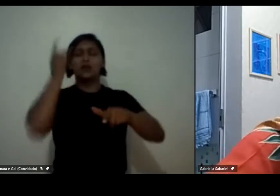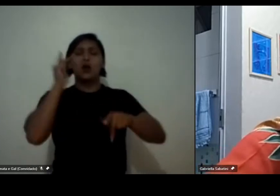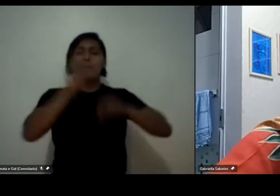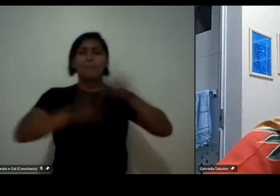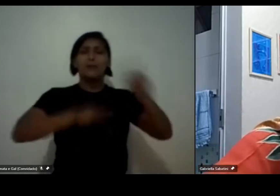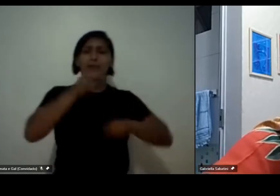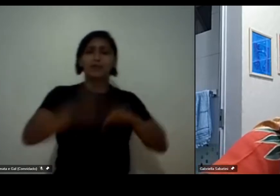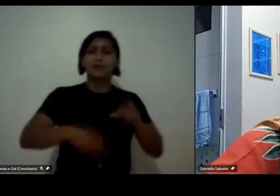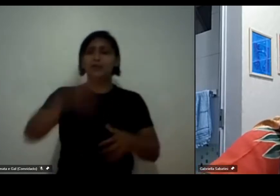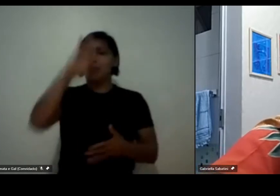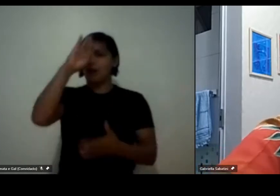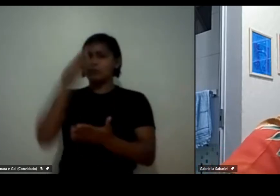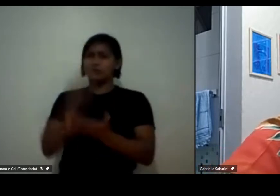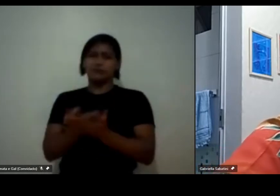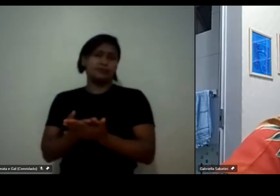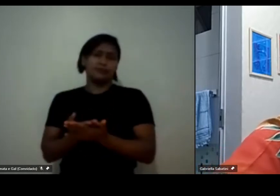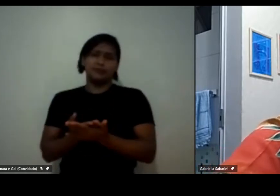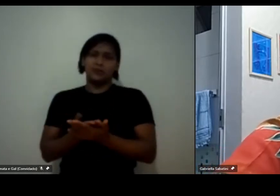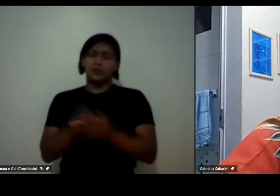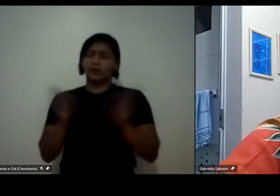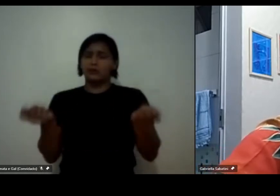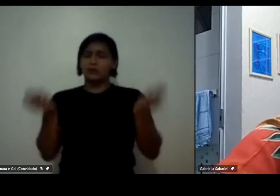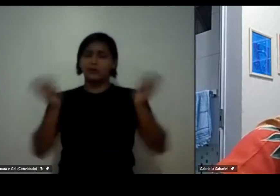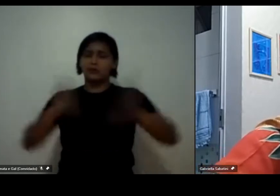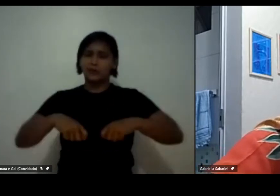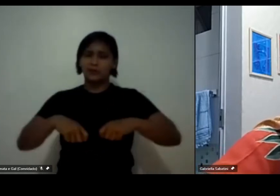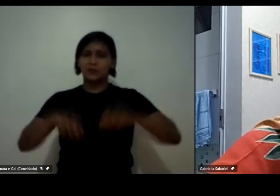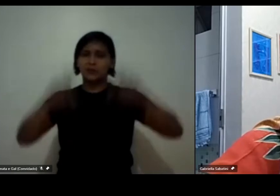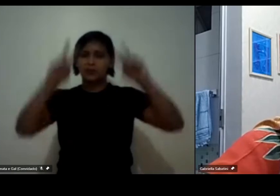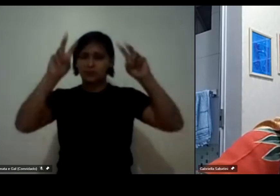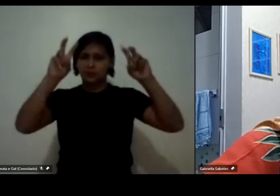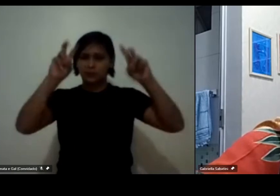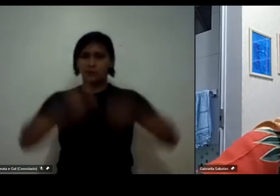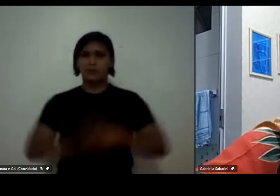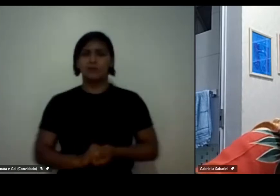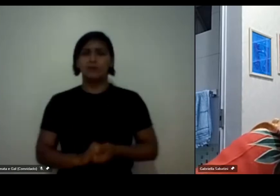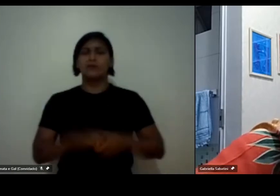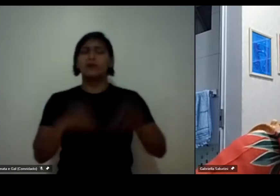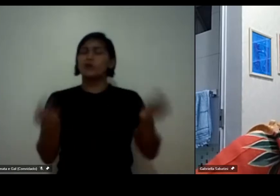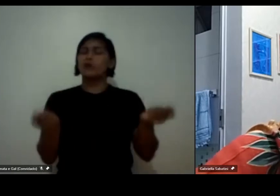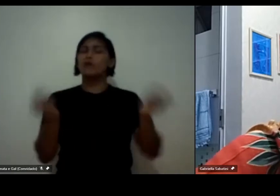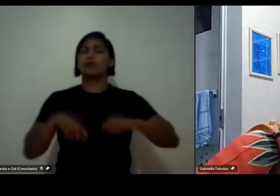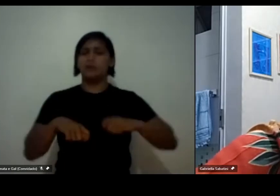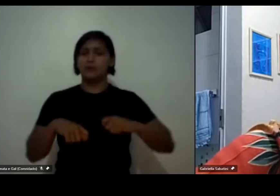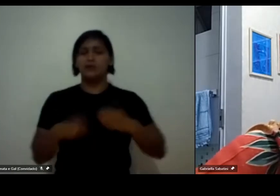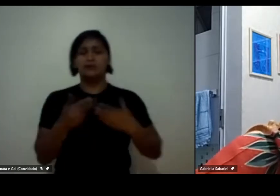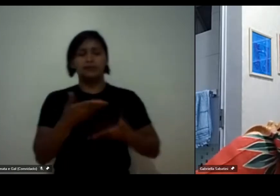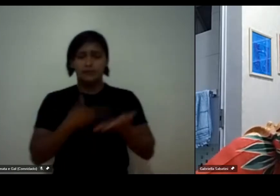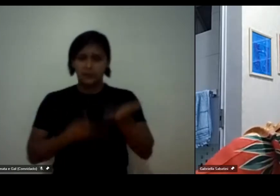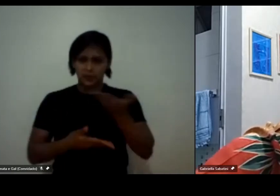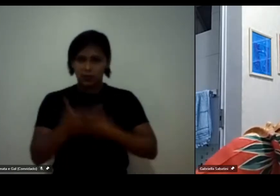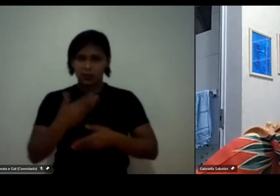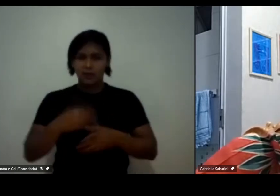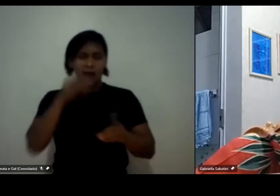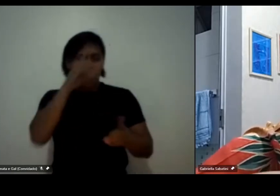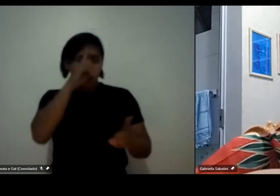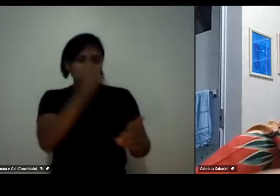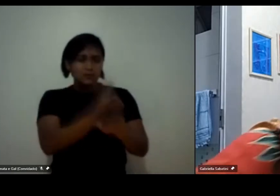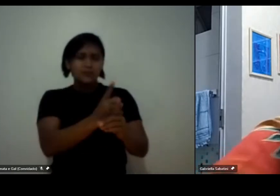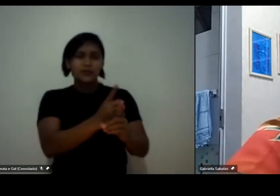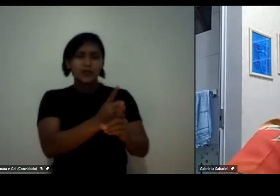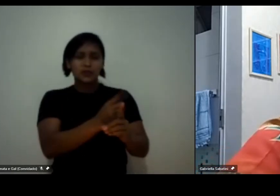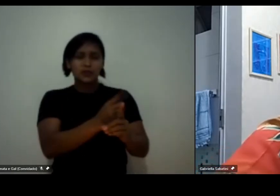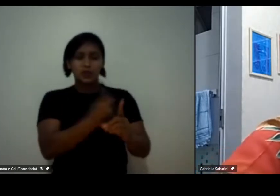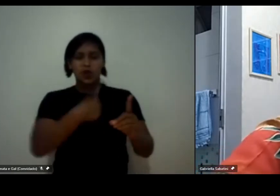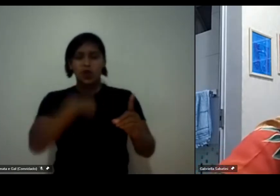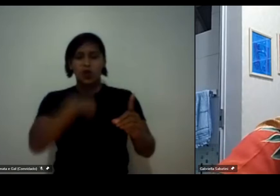é a raiz do ableismo, do capacitismo. Fecha aspas. O capacitismo está relacionado ao fato de que um